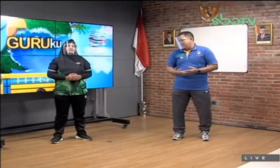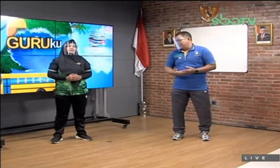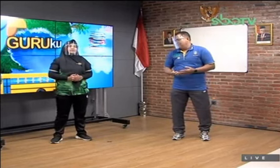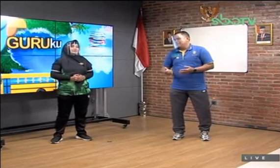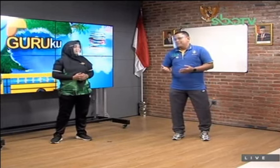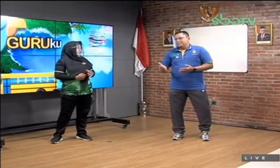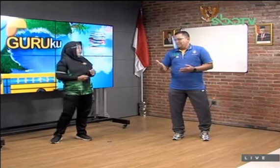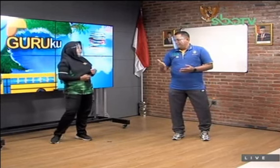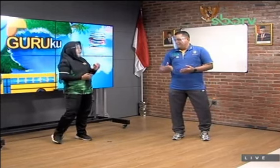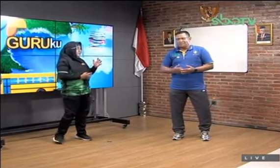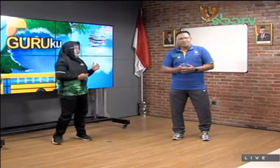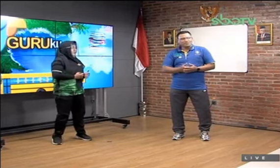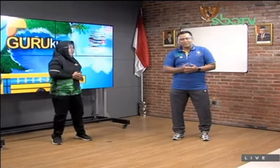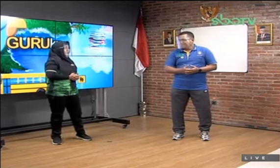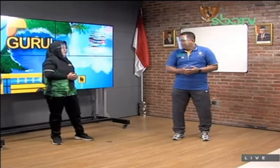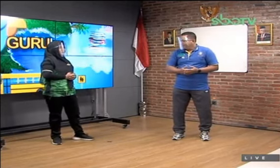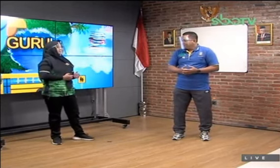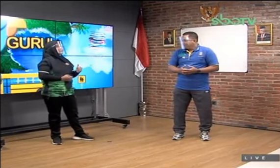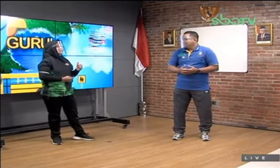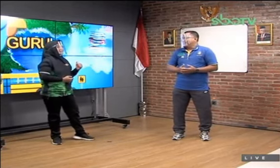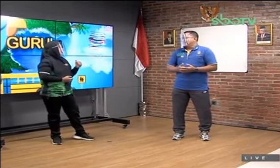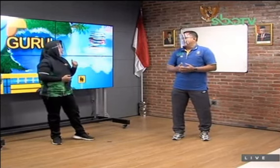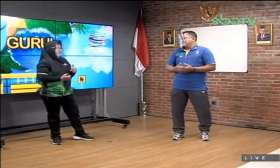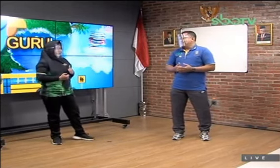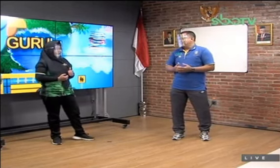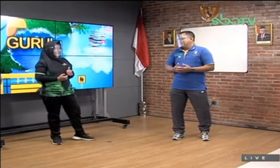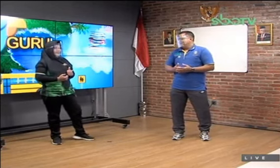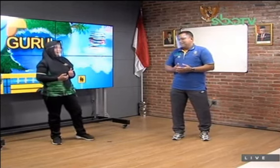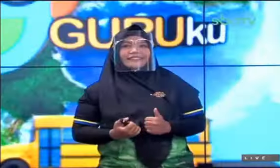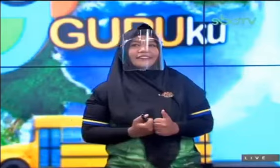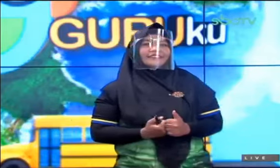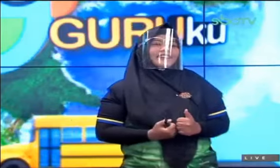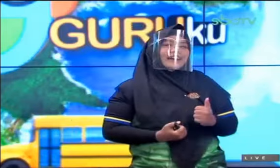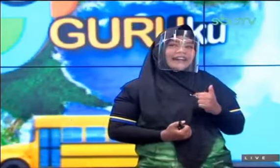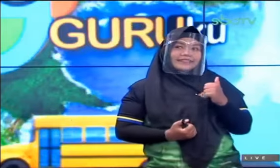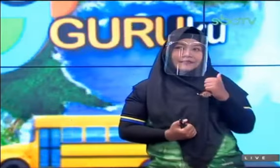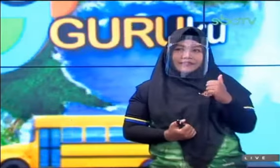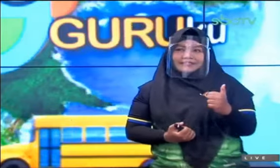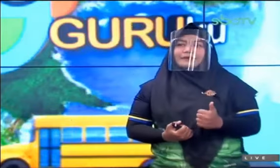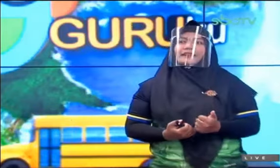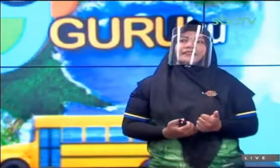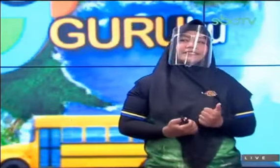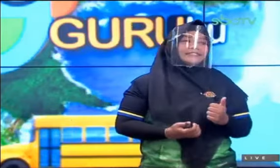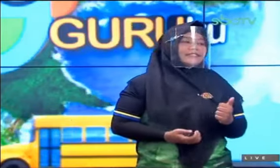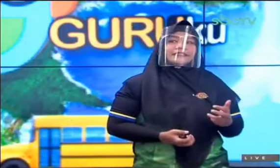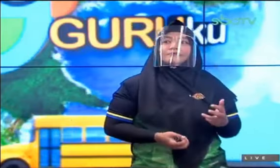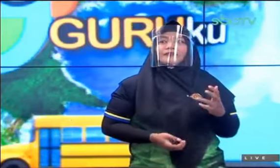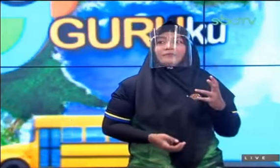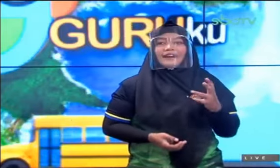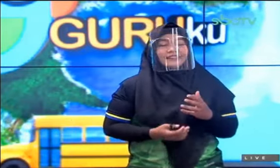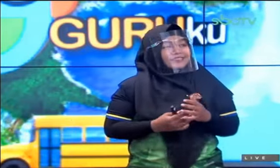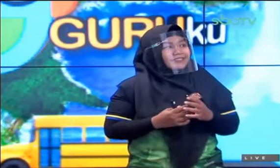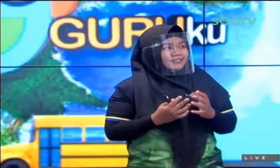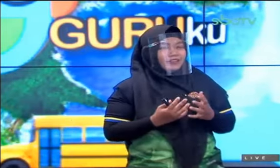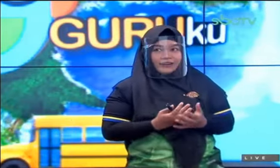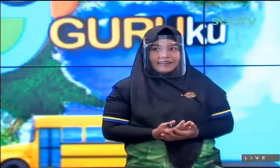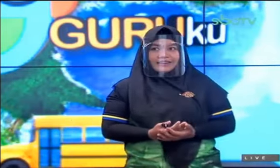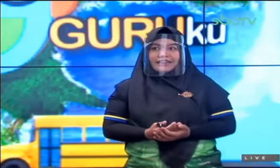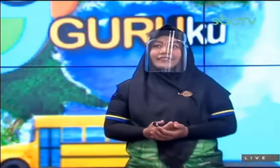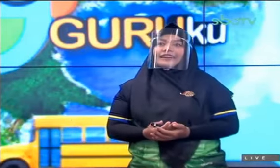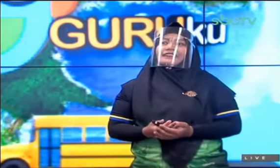tersedia. Nah, untuk yang pertama Pak Agus, ini ada aktivitas senam lantai. Aktivitas senam lantai sendiri merupakan